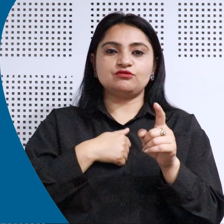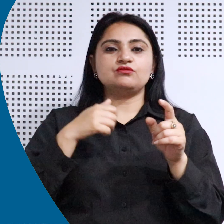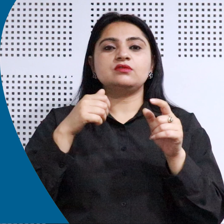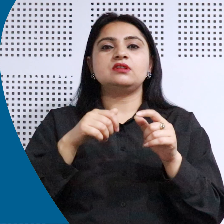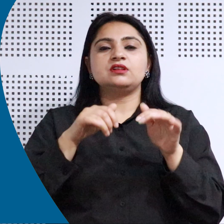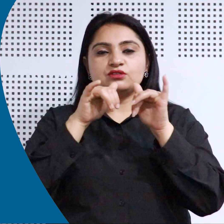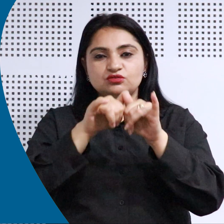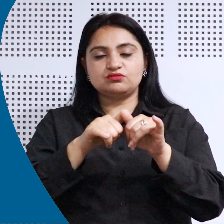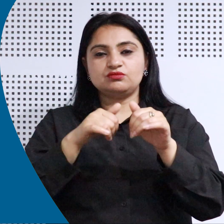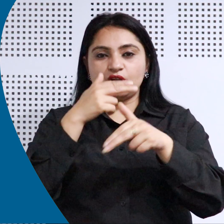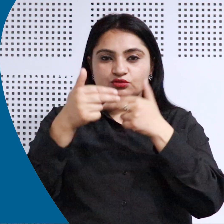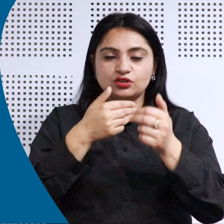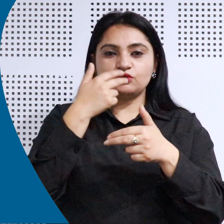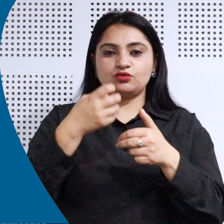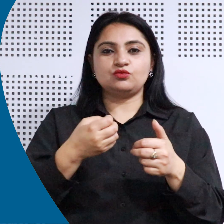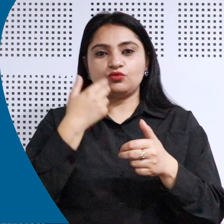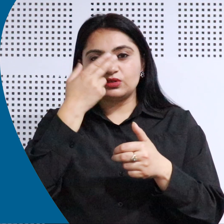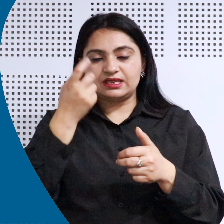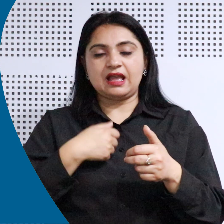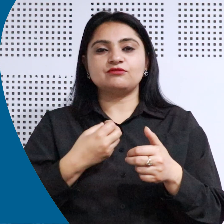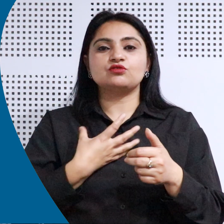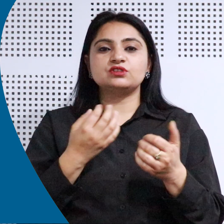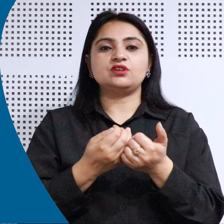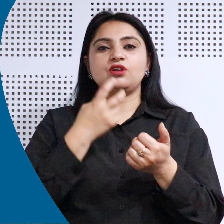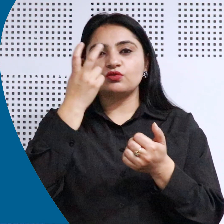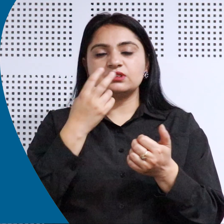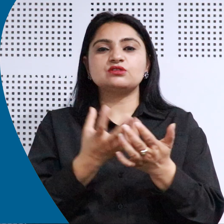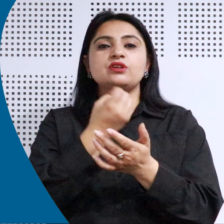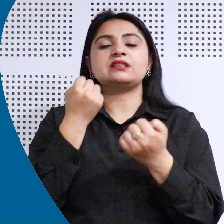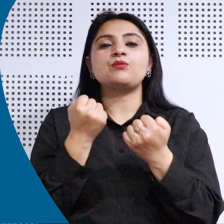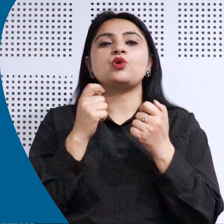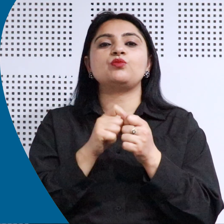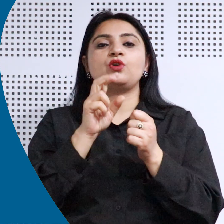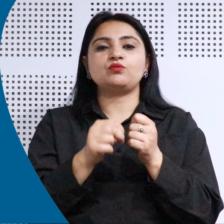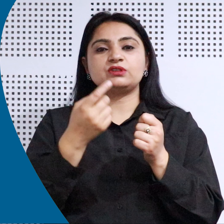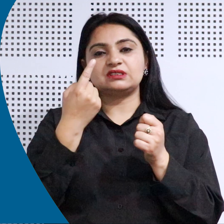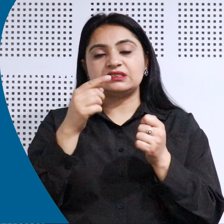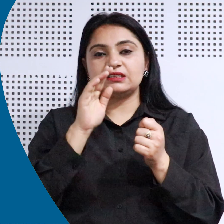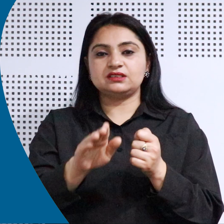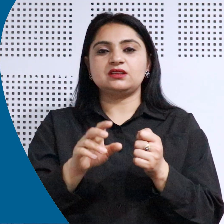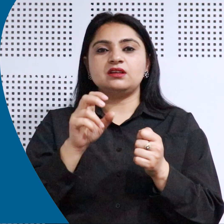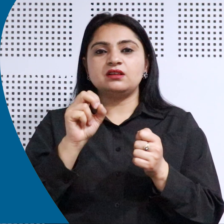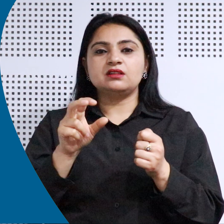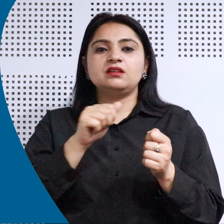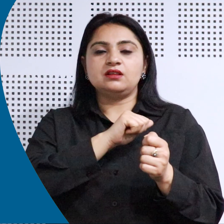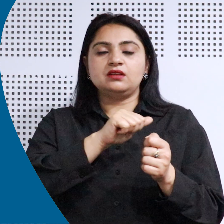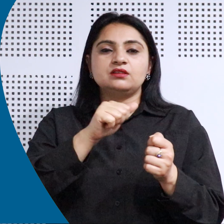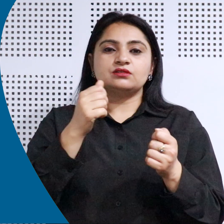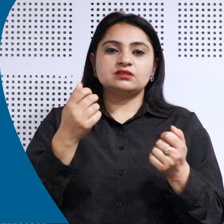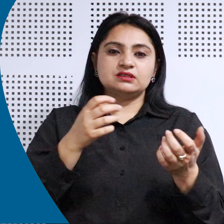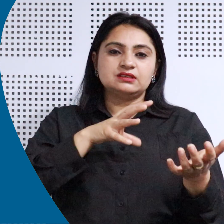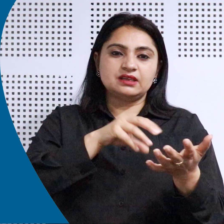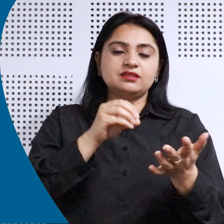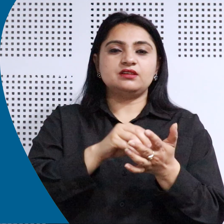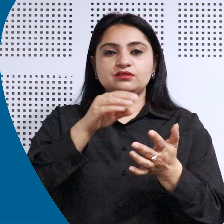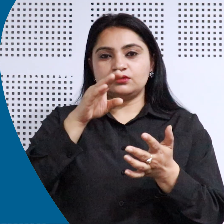अनुकूलतामा चलाउन खोज्ने, आफू खुसी गराउने संहिता बलियो बनाउनुपर्छ, ठिक छ। तर प्रतिनिधि त संसारको प्रतिनिधि त हुन्छ नि केन्द्र सरकारको, अनि